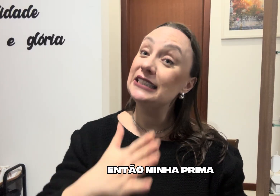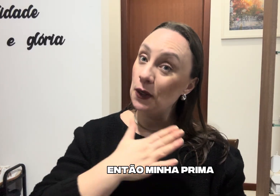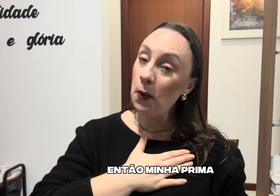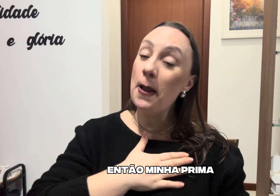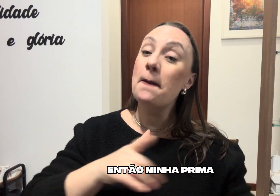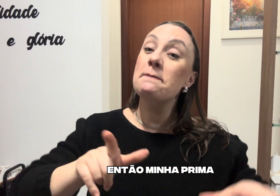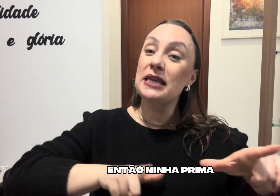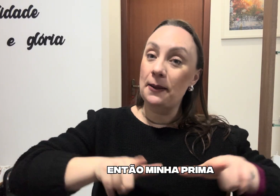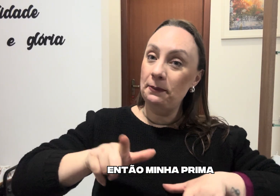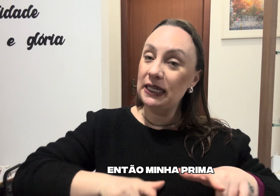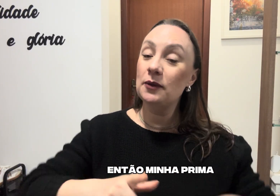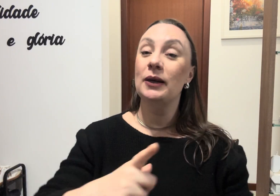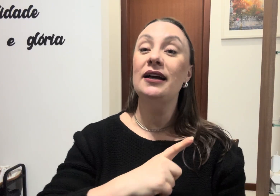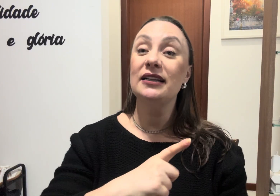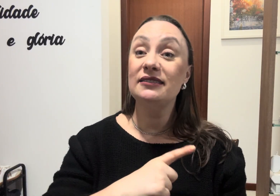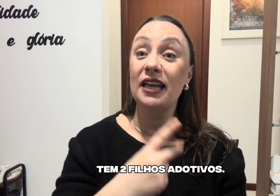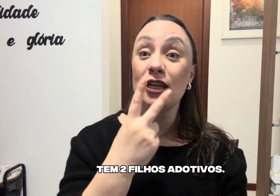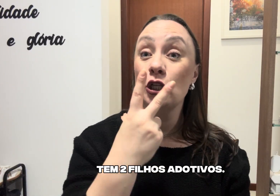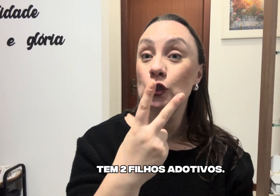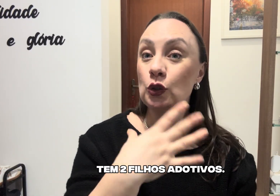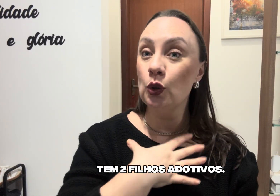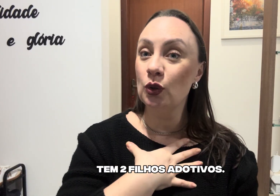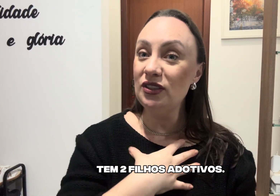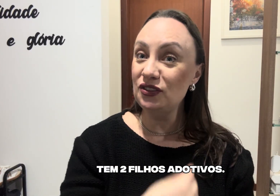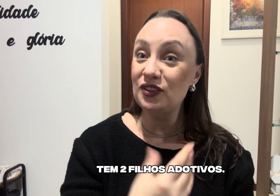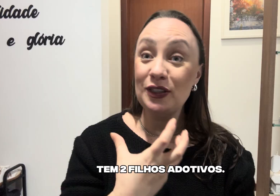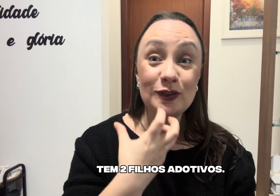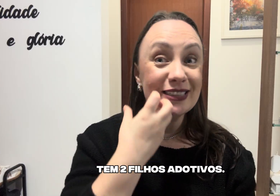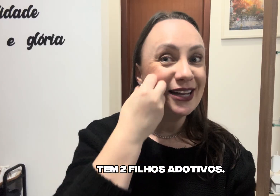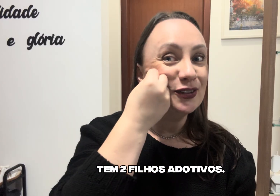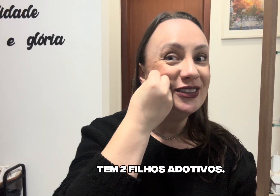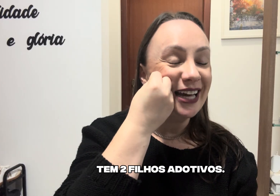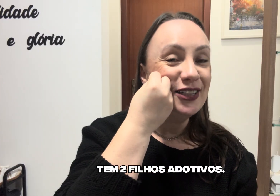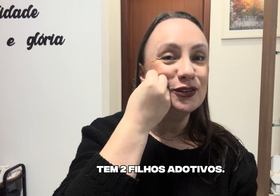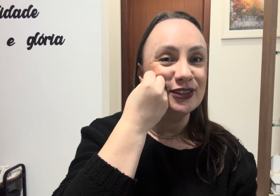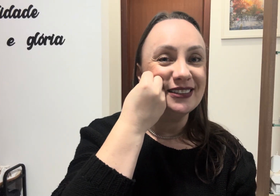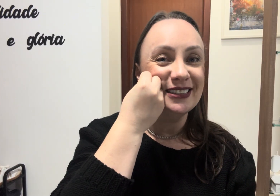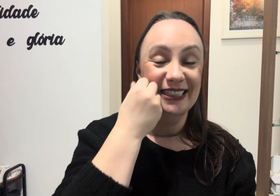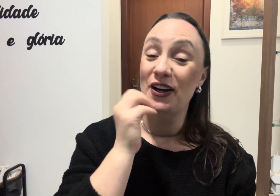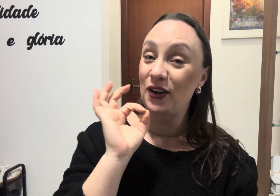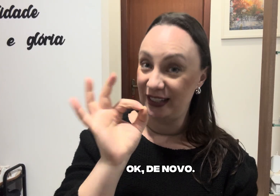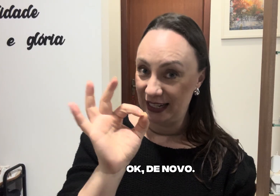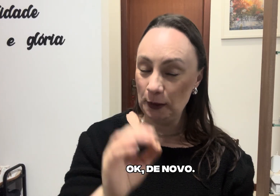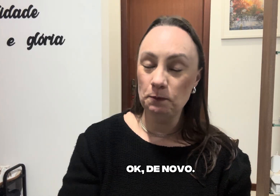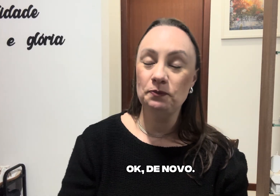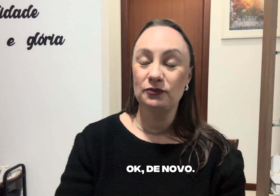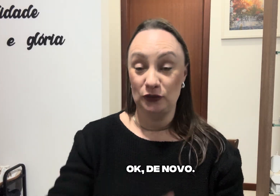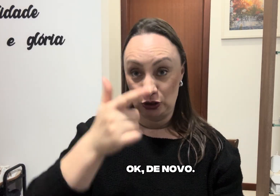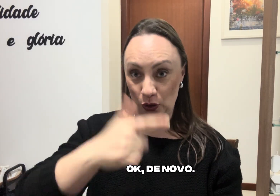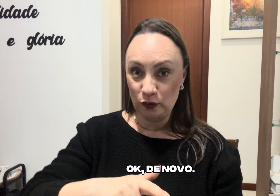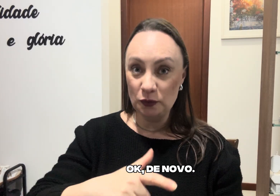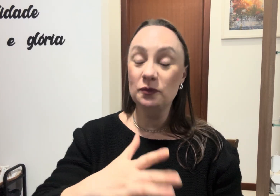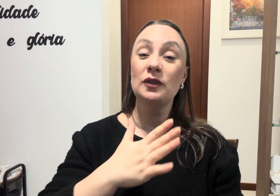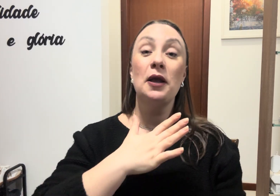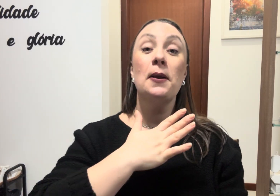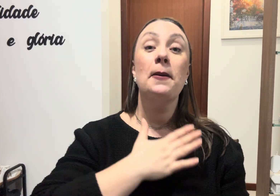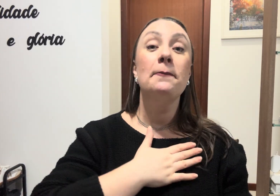então, minha prima tem 2 filhos adotados, ok? De novo,